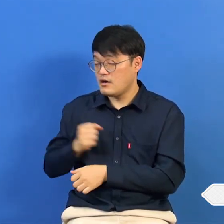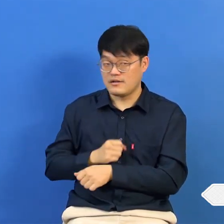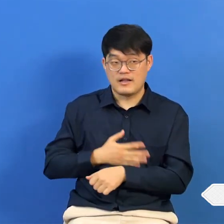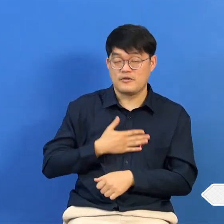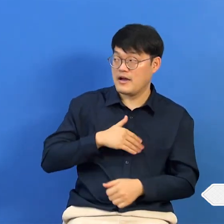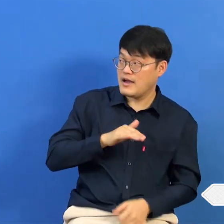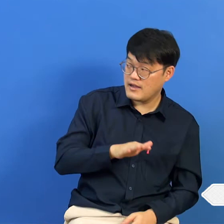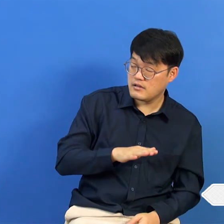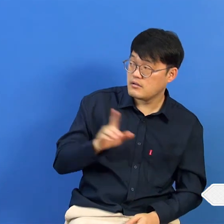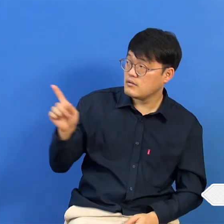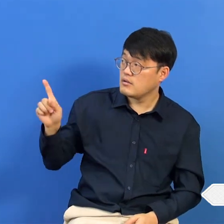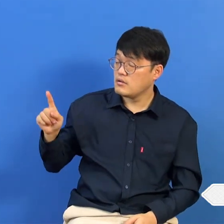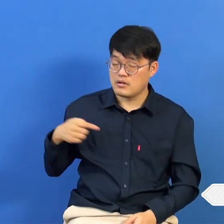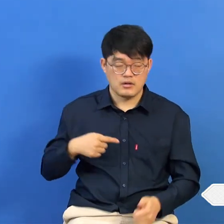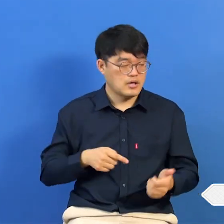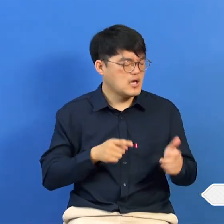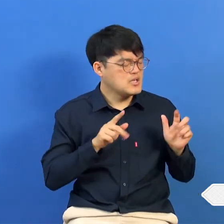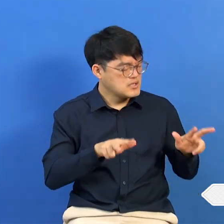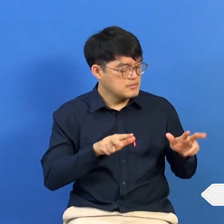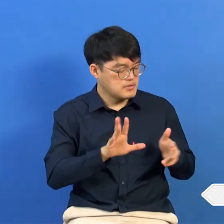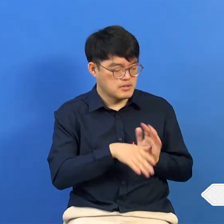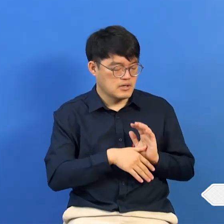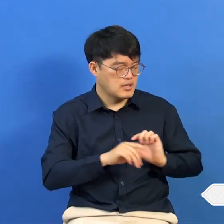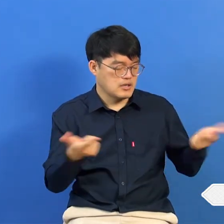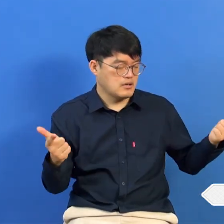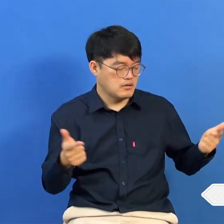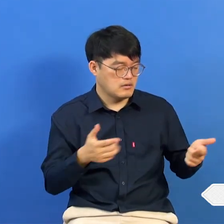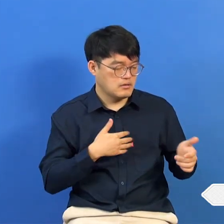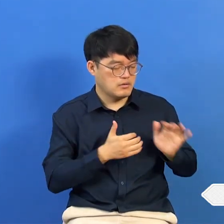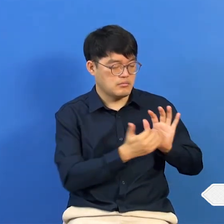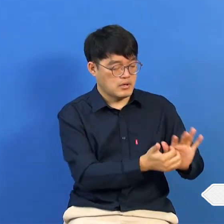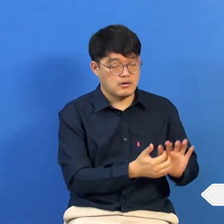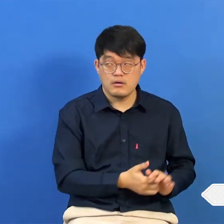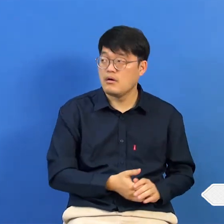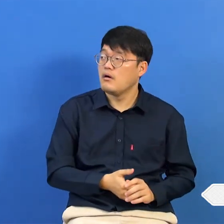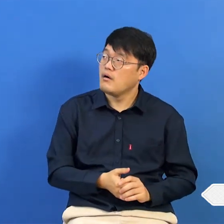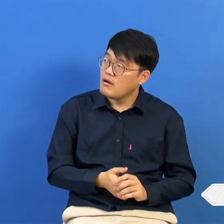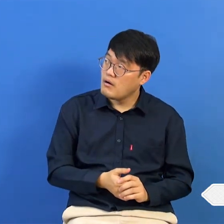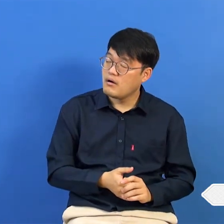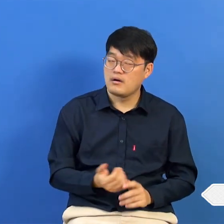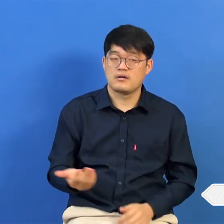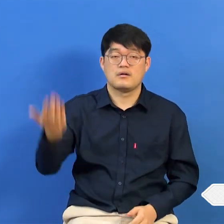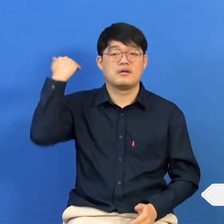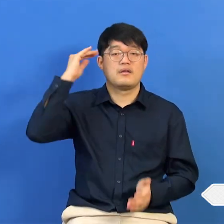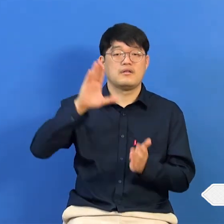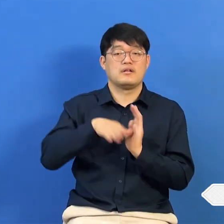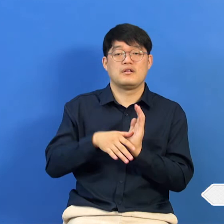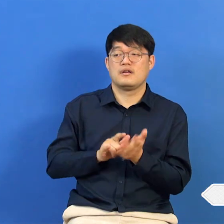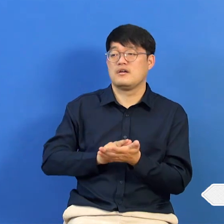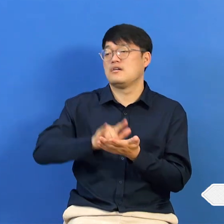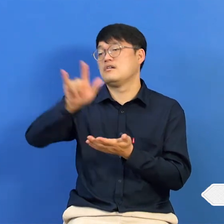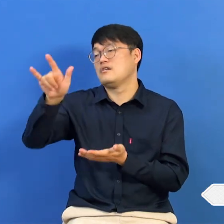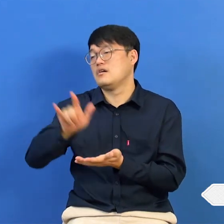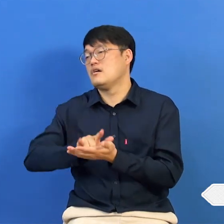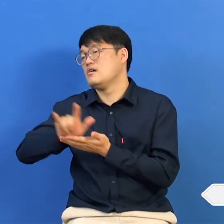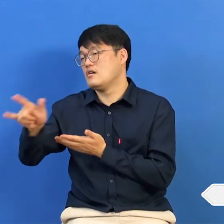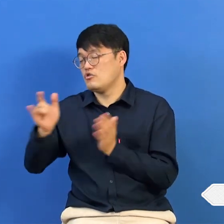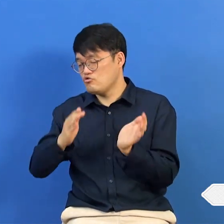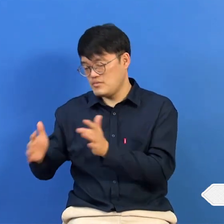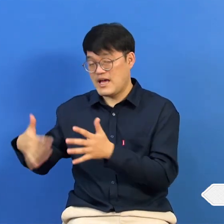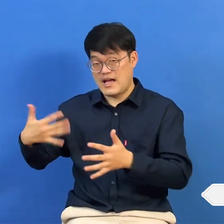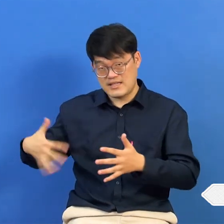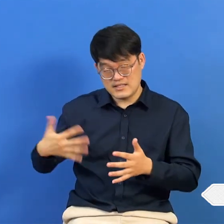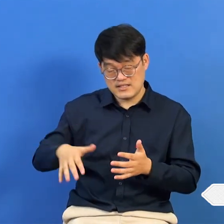막으셨습니다. 지금은 때가 아니다 하고 막으셨습니다. 지금 생각해보면 그때 유학 가가지고 준비도 덜 된 상태에서 그렇게